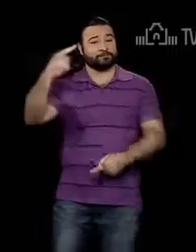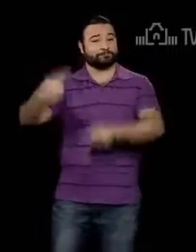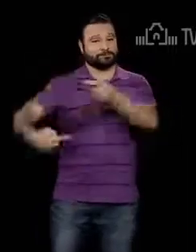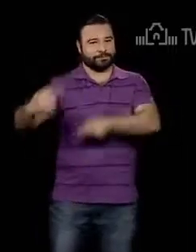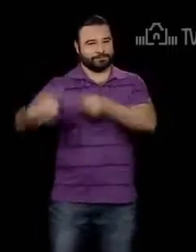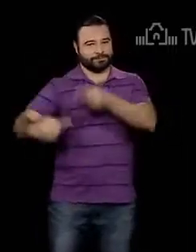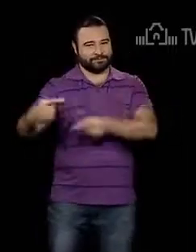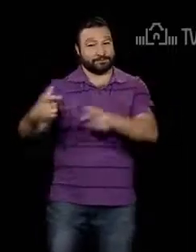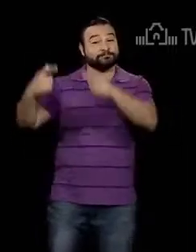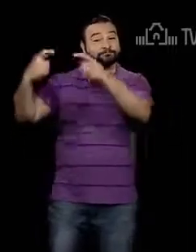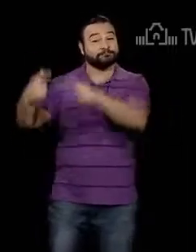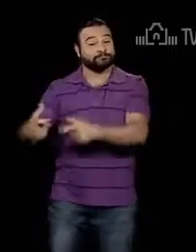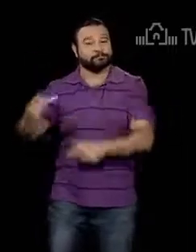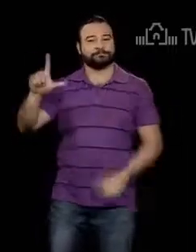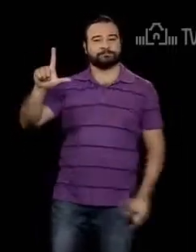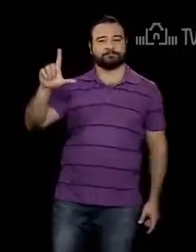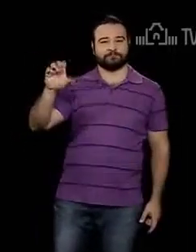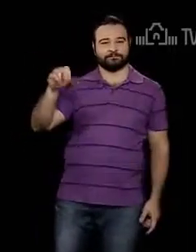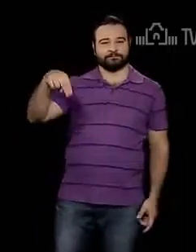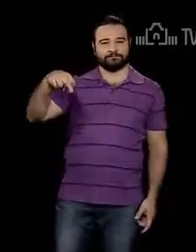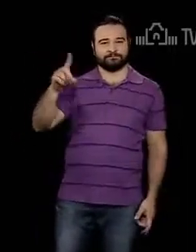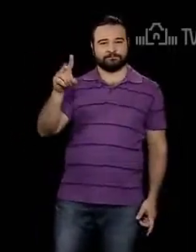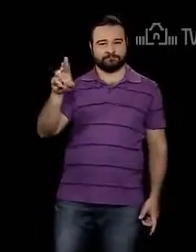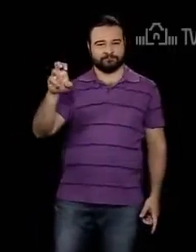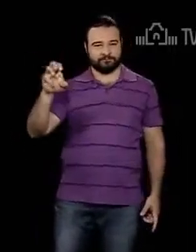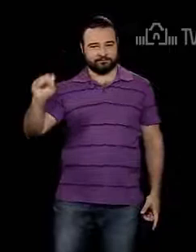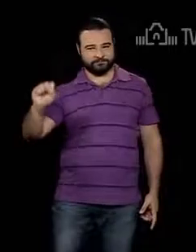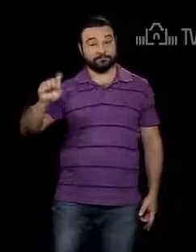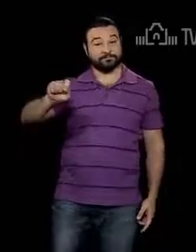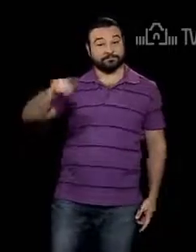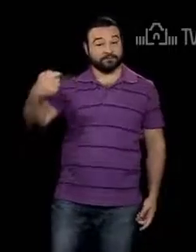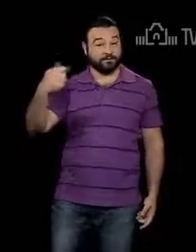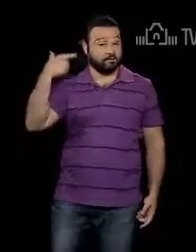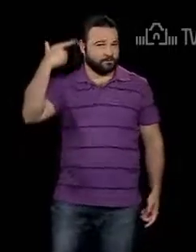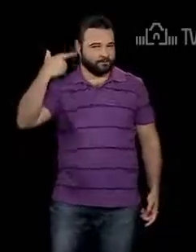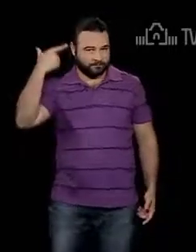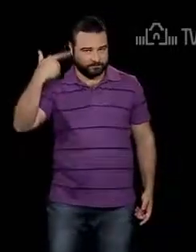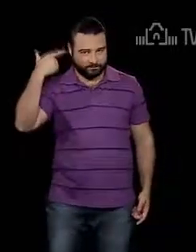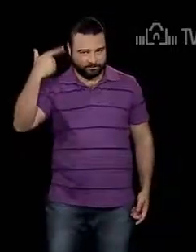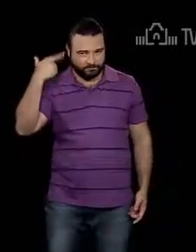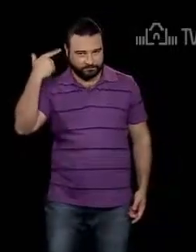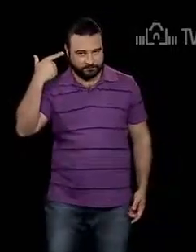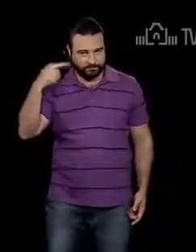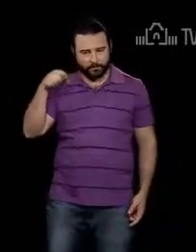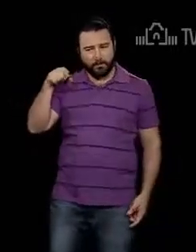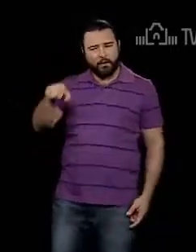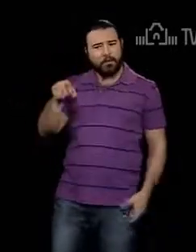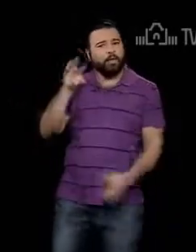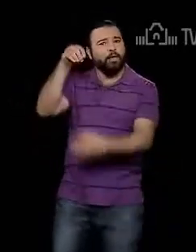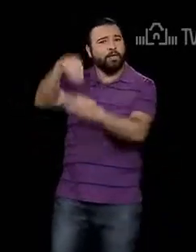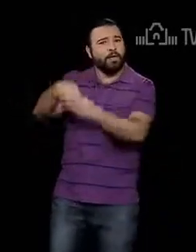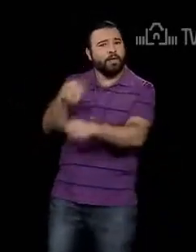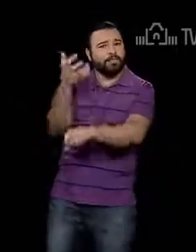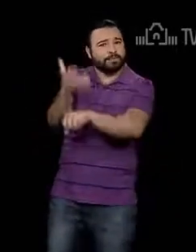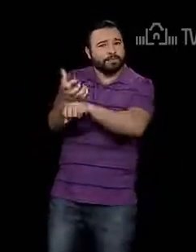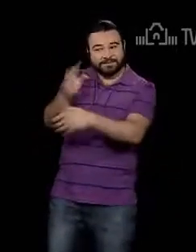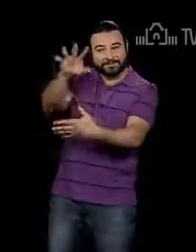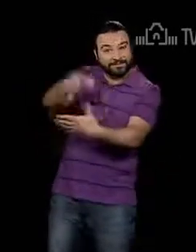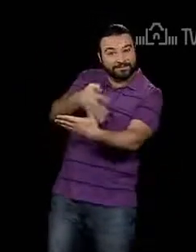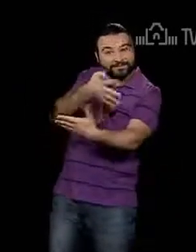Política, de Londres. Sinal, Londres. Onde a antropologia